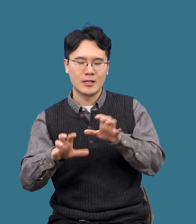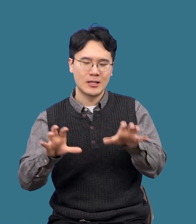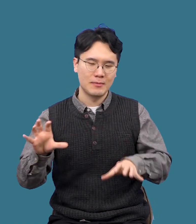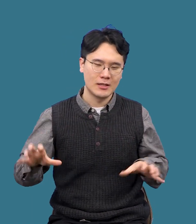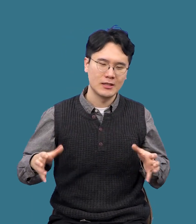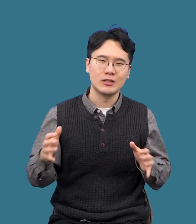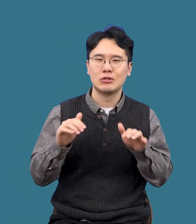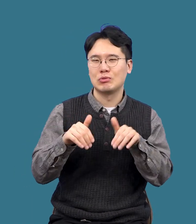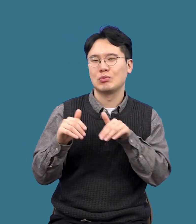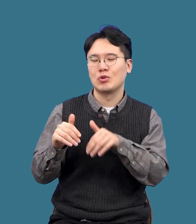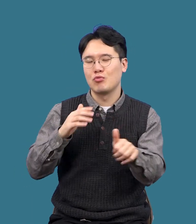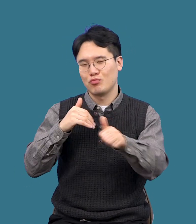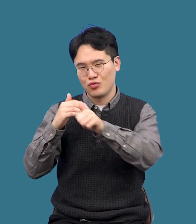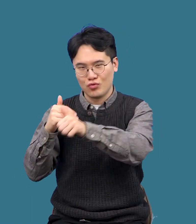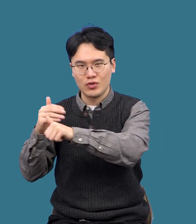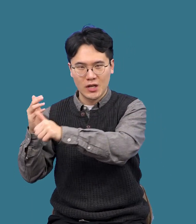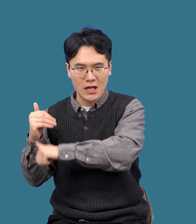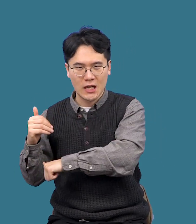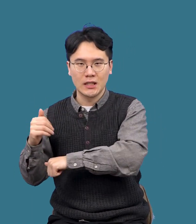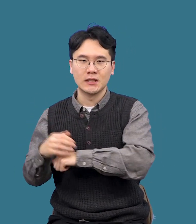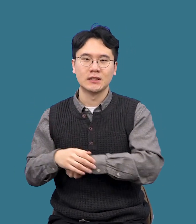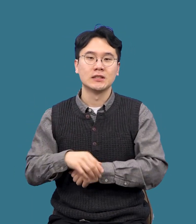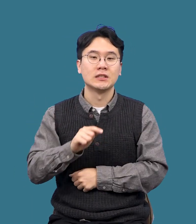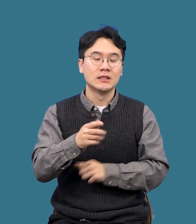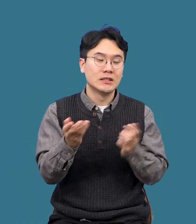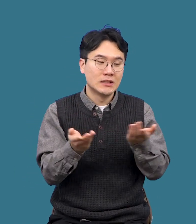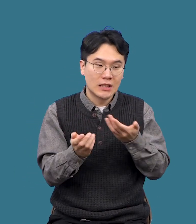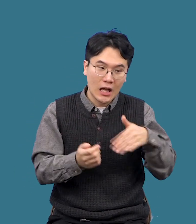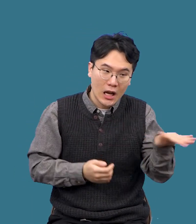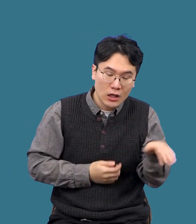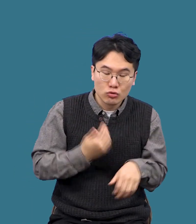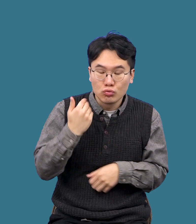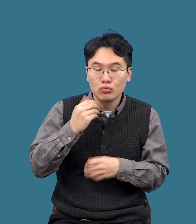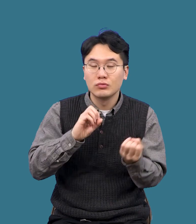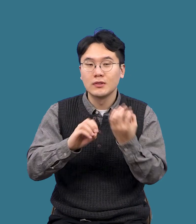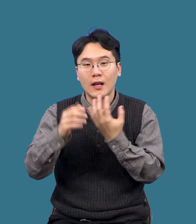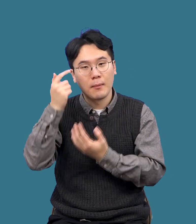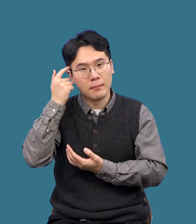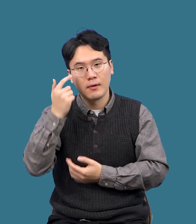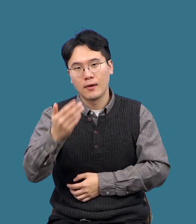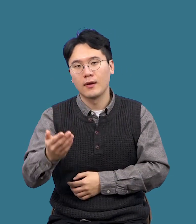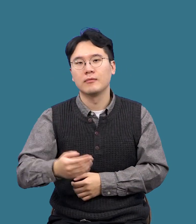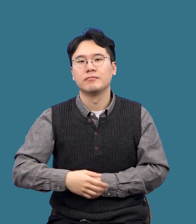곧 이날에 일 가려고 누구가 대답을 할까.